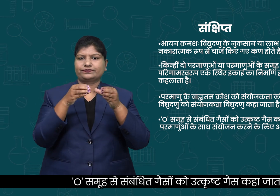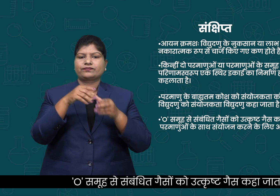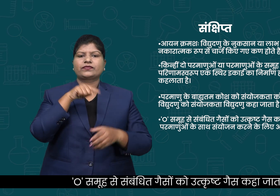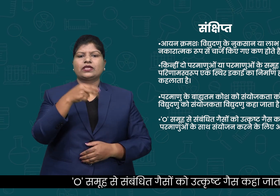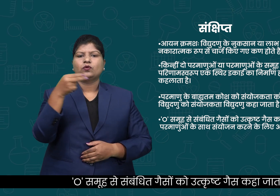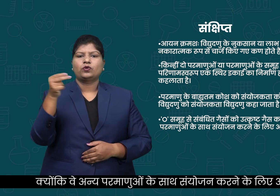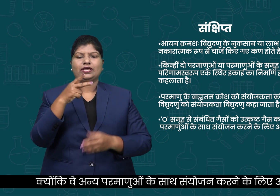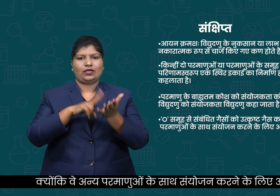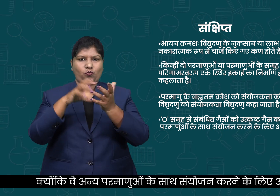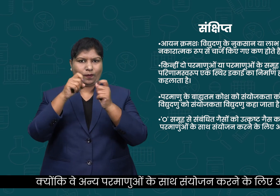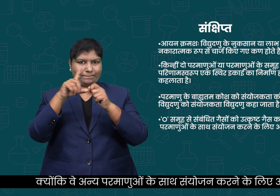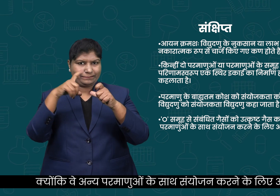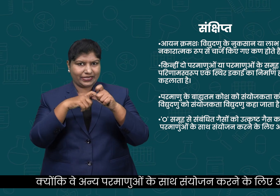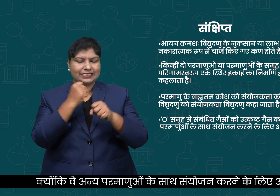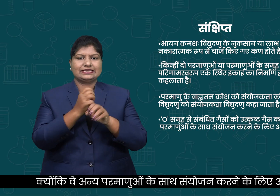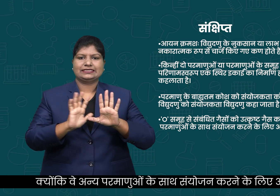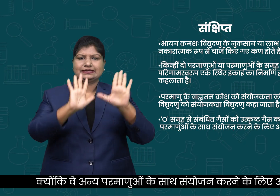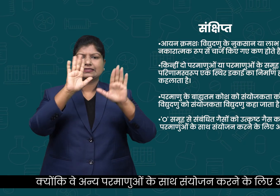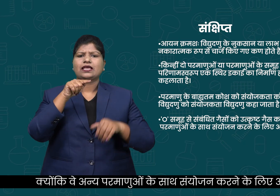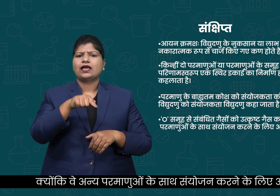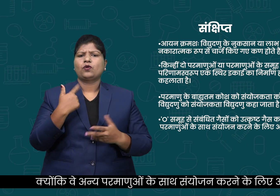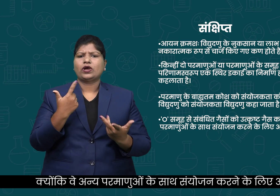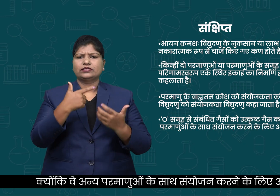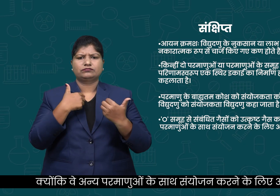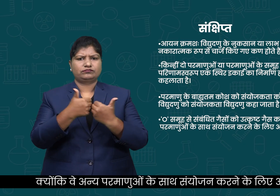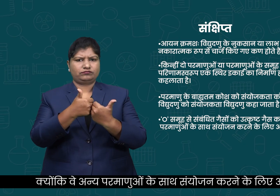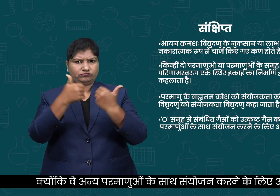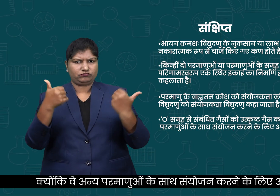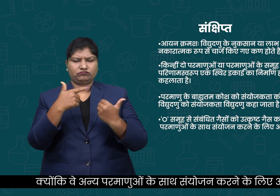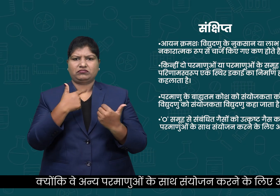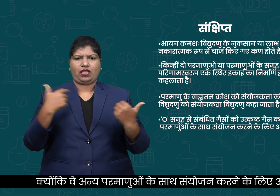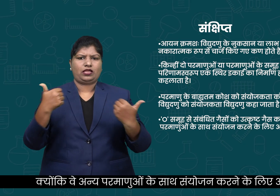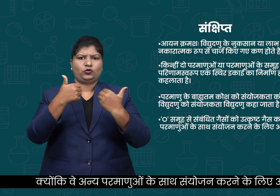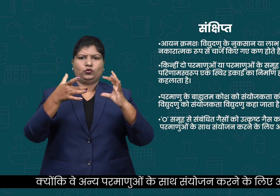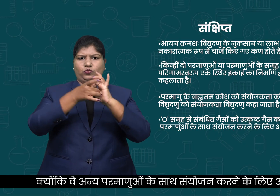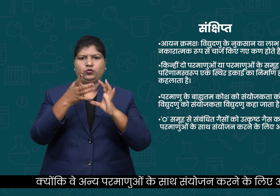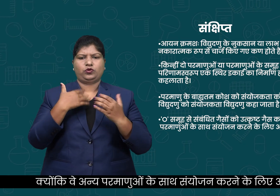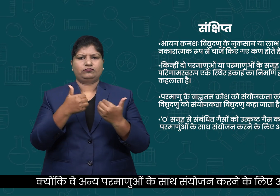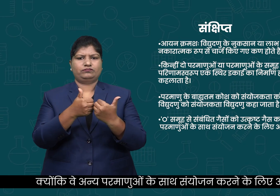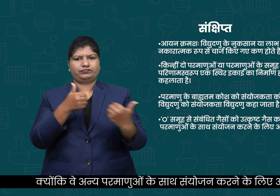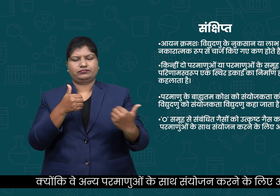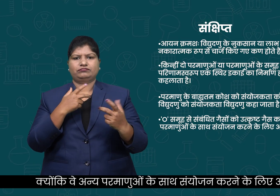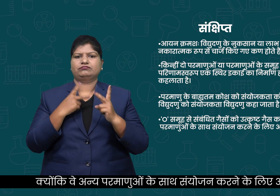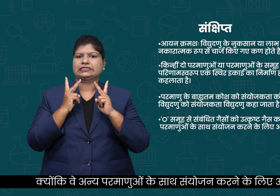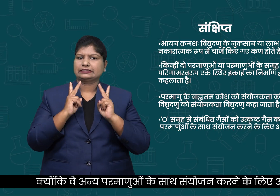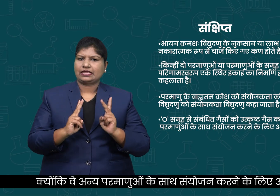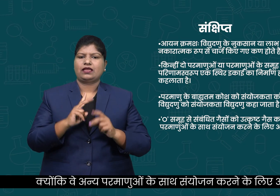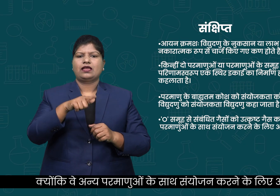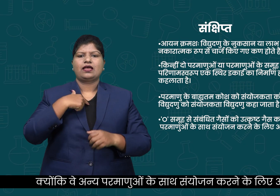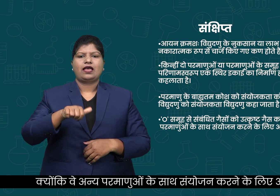जाता है, क्योंकि वे अन्य परमाणुओं के साथ संयोजन करने के लिए अनिच्छुक हैं।